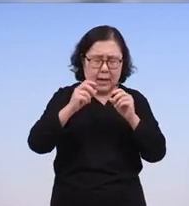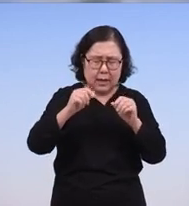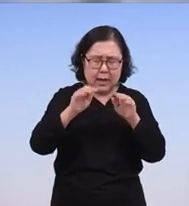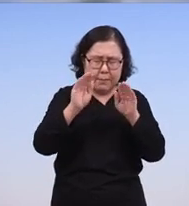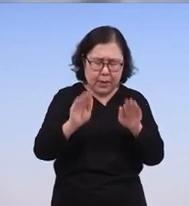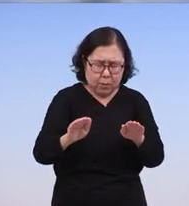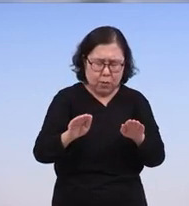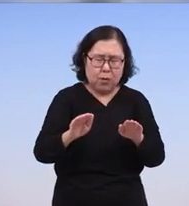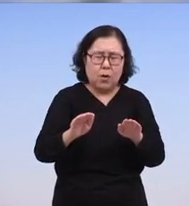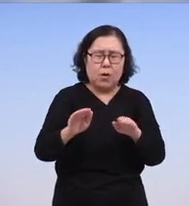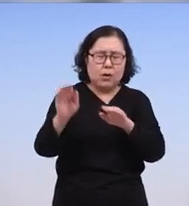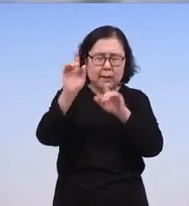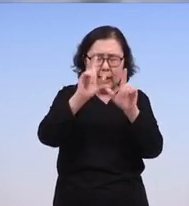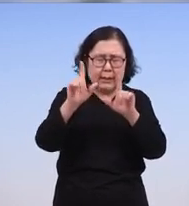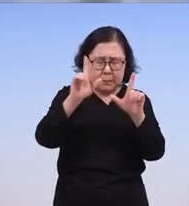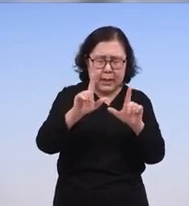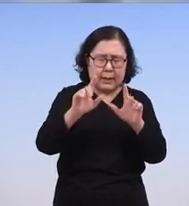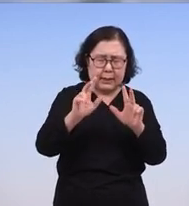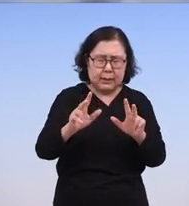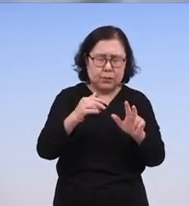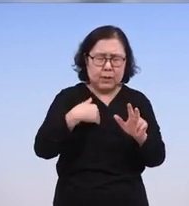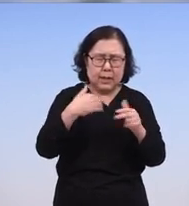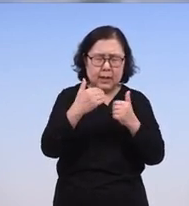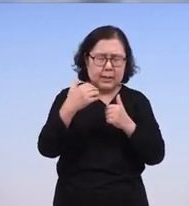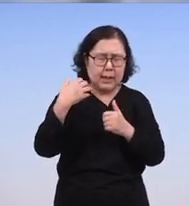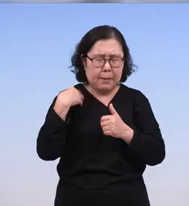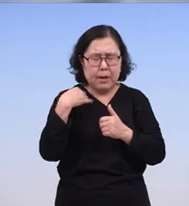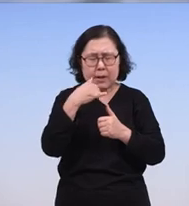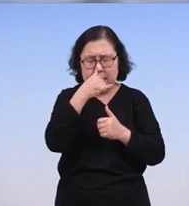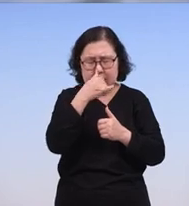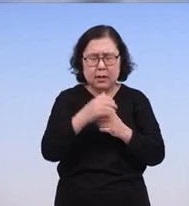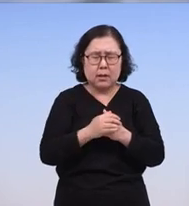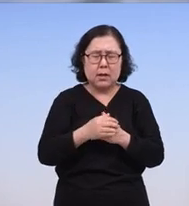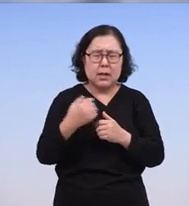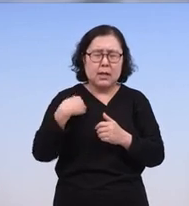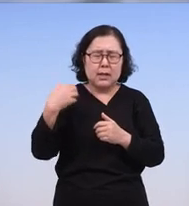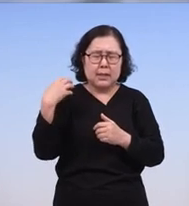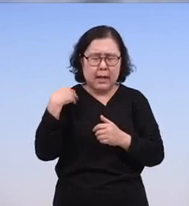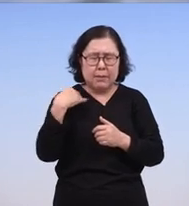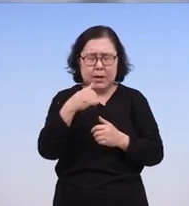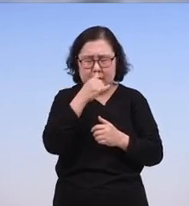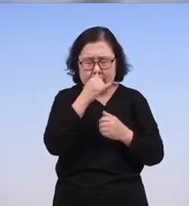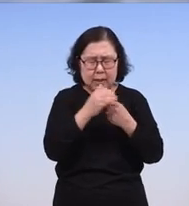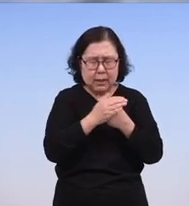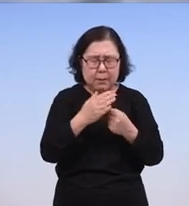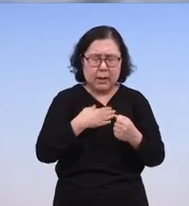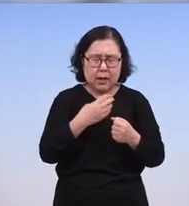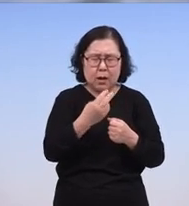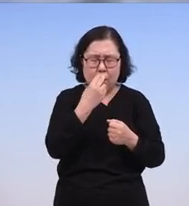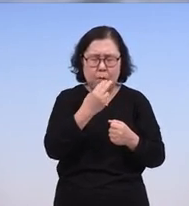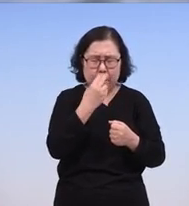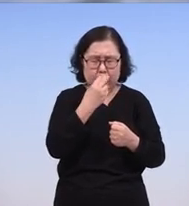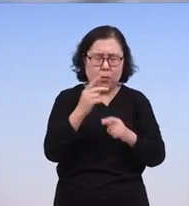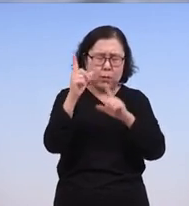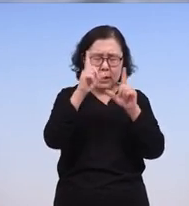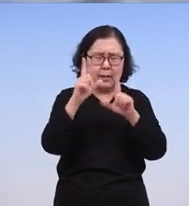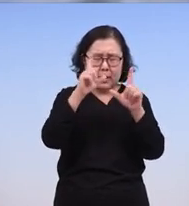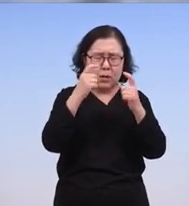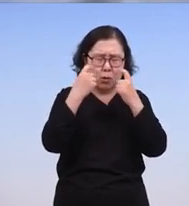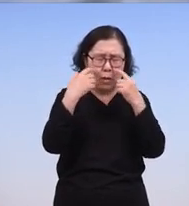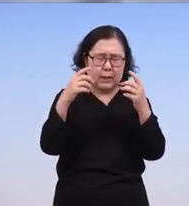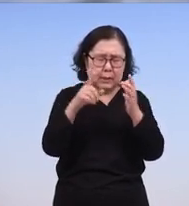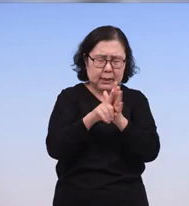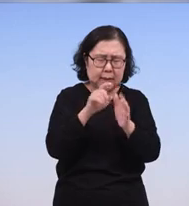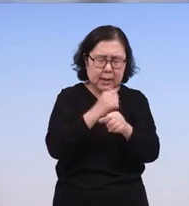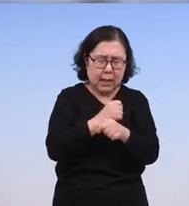땅에 딛고 살아가지만 오늘도 내게 사명이 있어 힘들지만 이 사명을 허락해 주셨기 때문에 내가 호흡하고 산다는 이